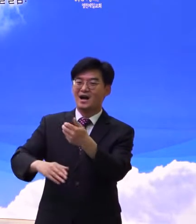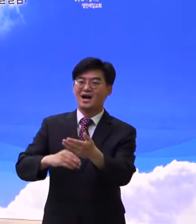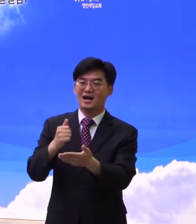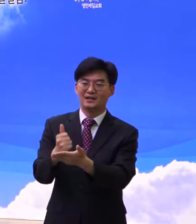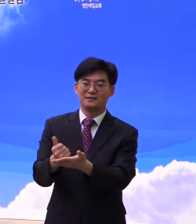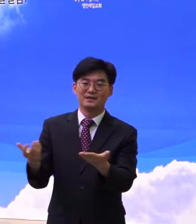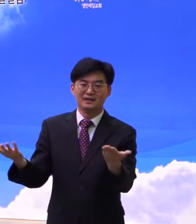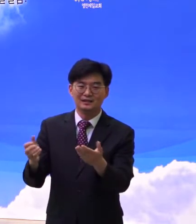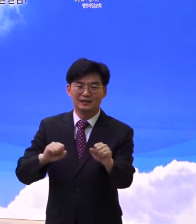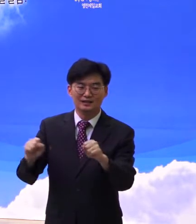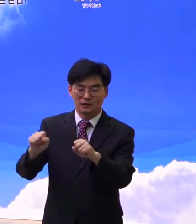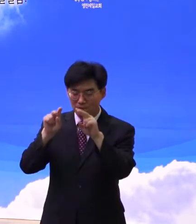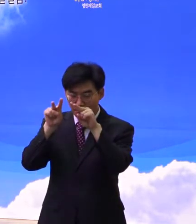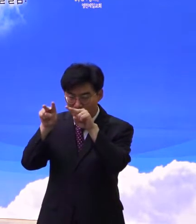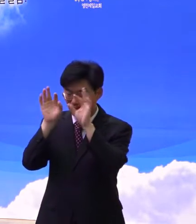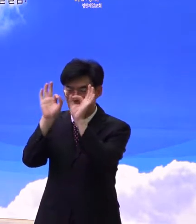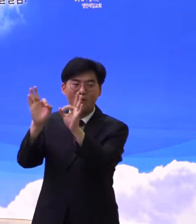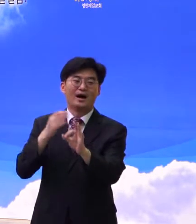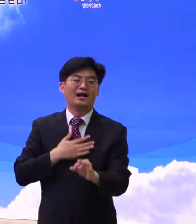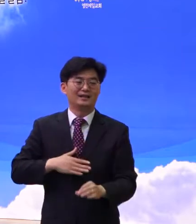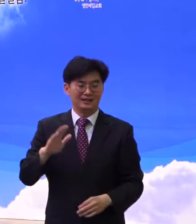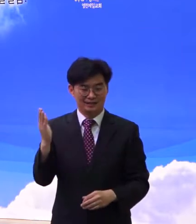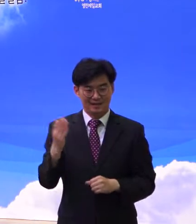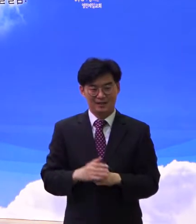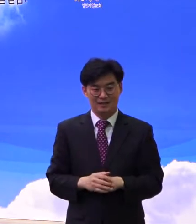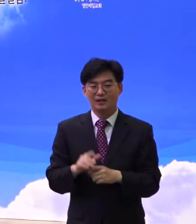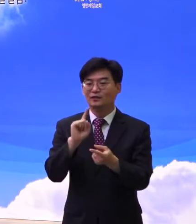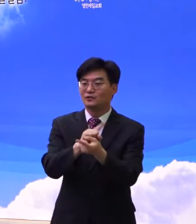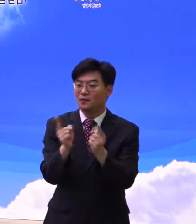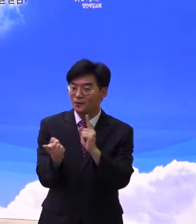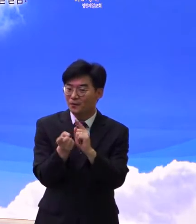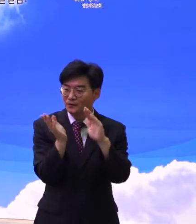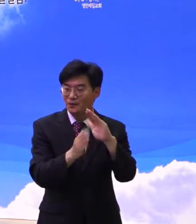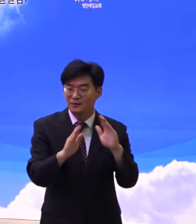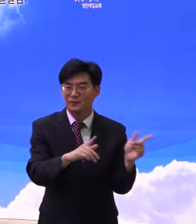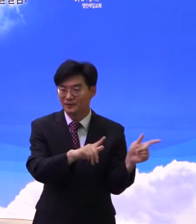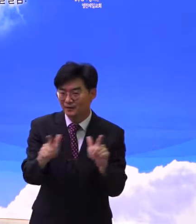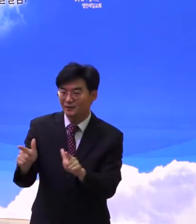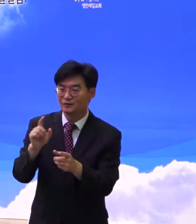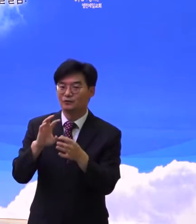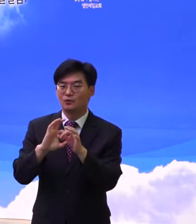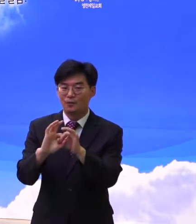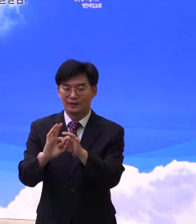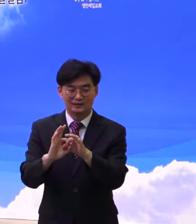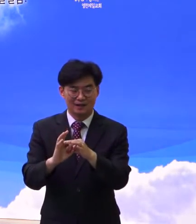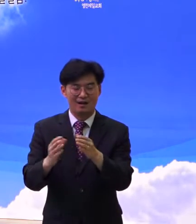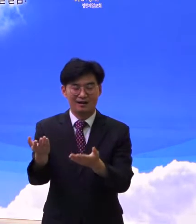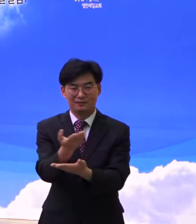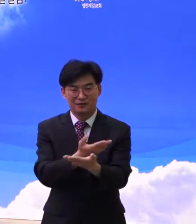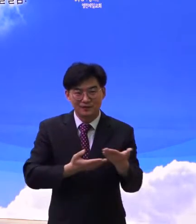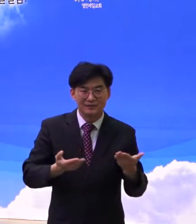앞에 살아가는 사람을 통해서 하나님의 일이 이루어지고 하나님의 비전이 펼쳐지게 됩니다.